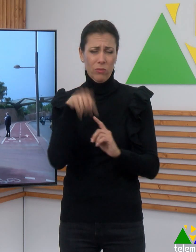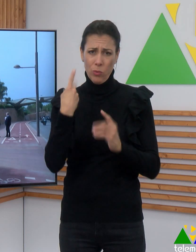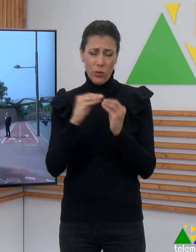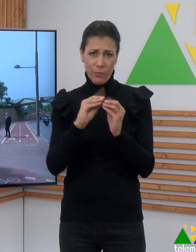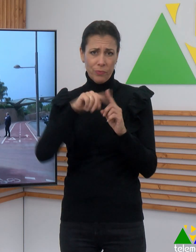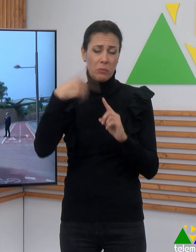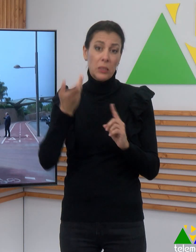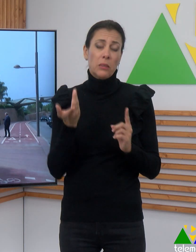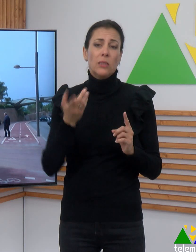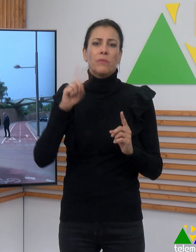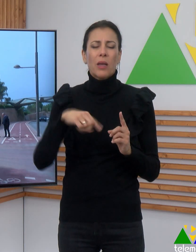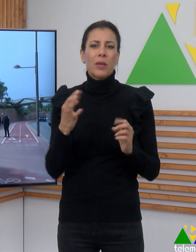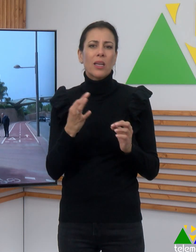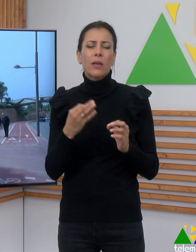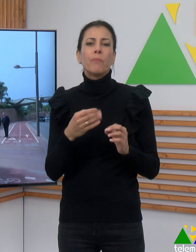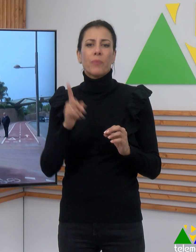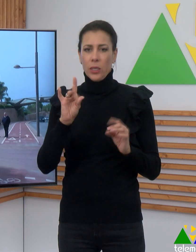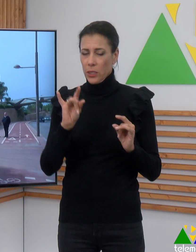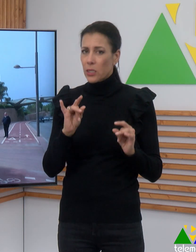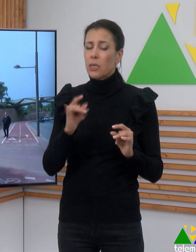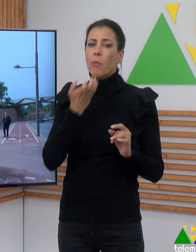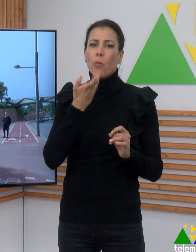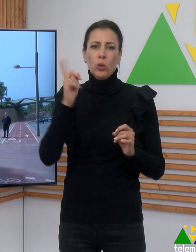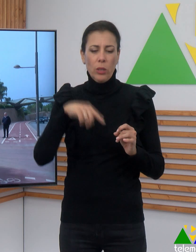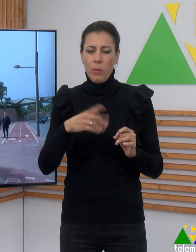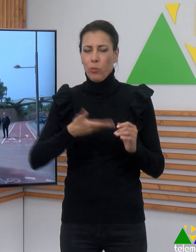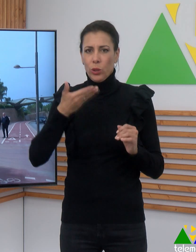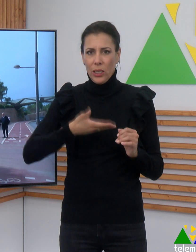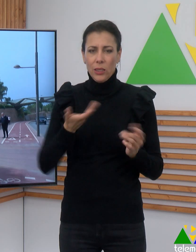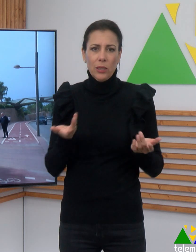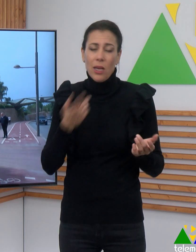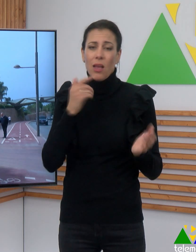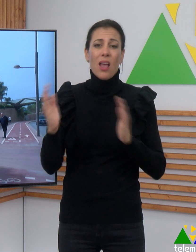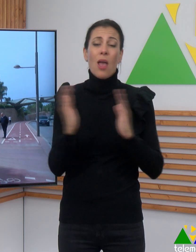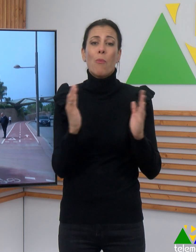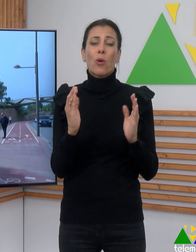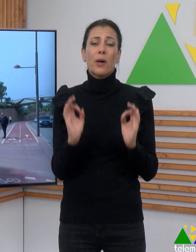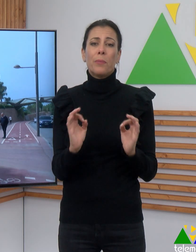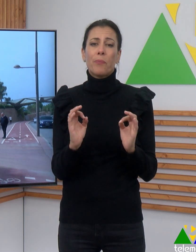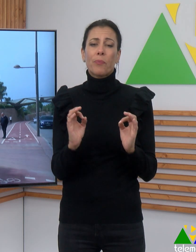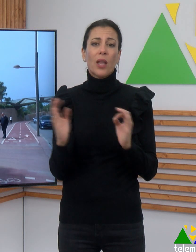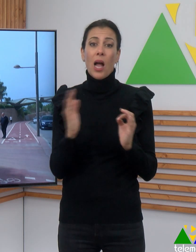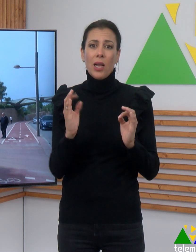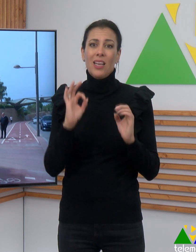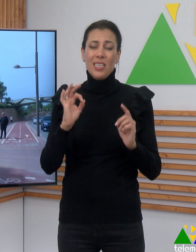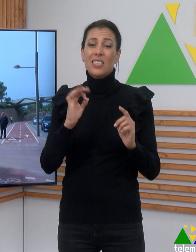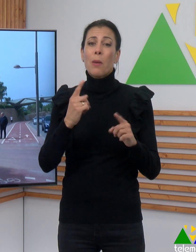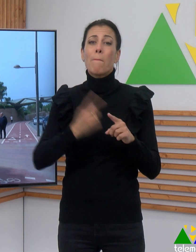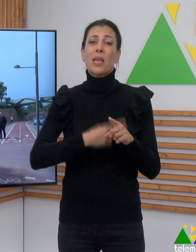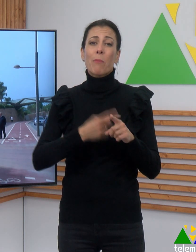Y una serie de conducciones. Se hacen después. Los árboles ya cuando, en la época de Primo de Rivera,